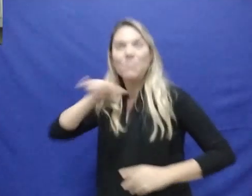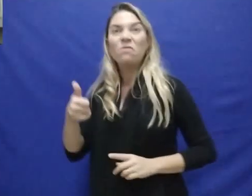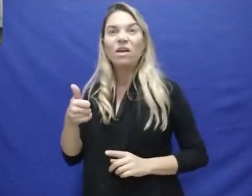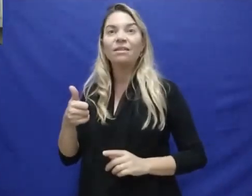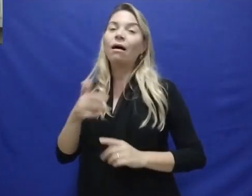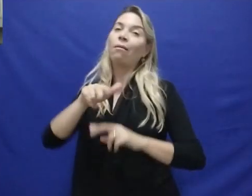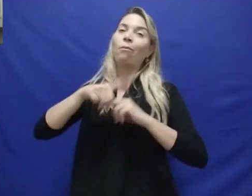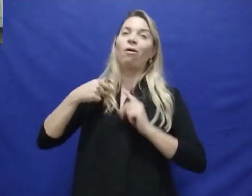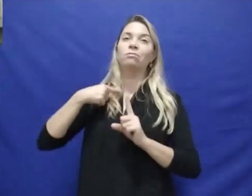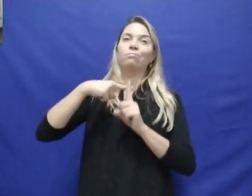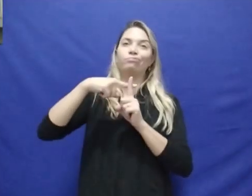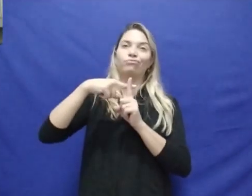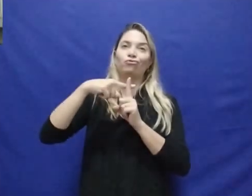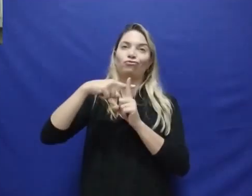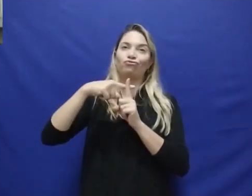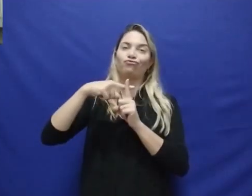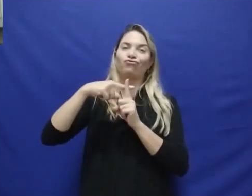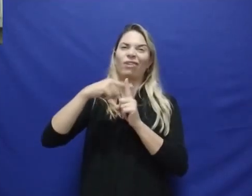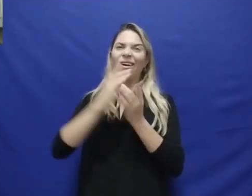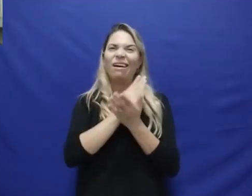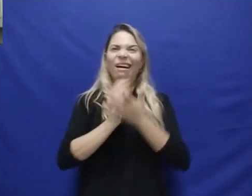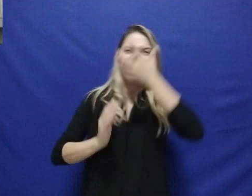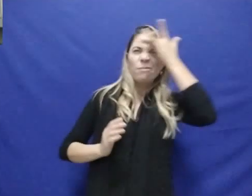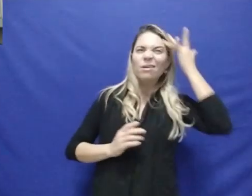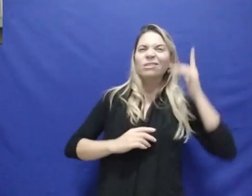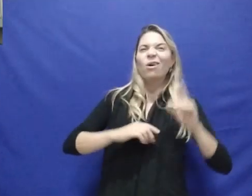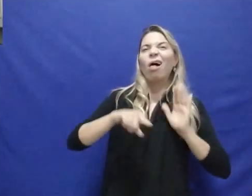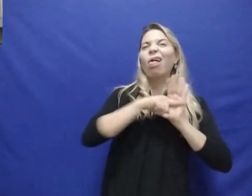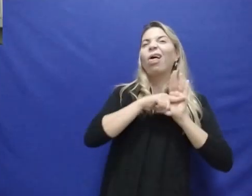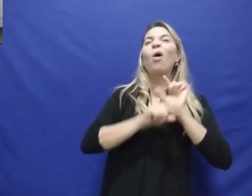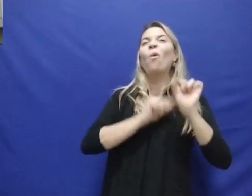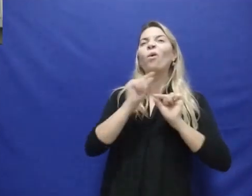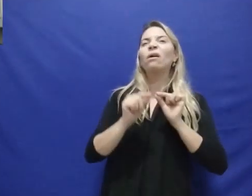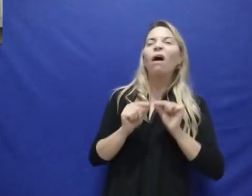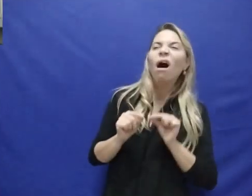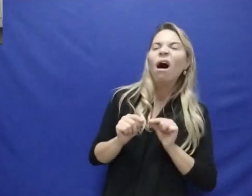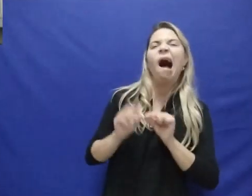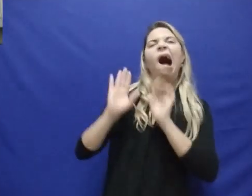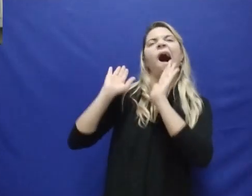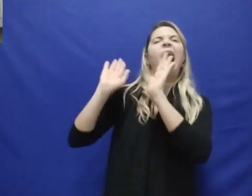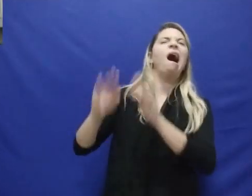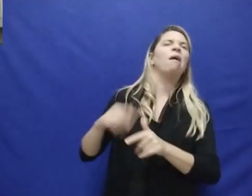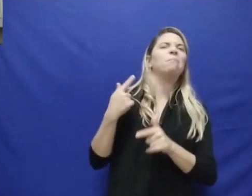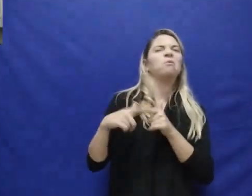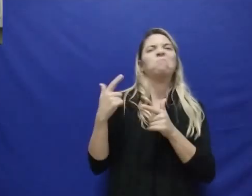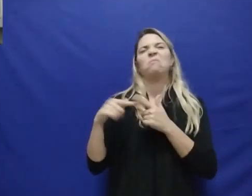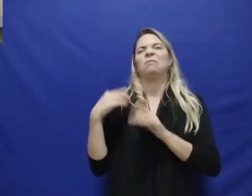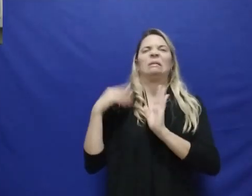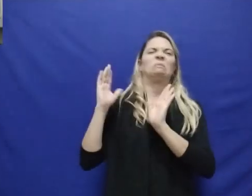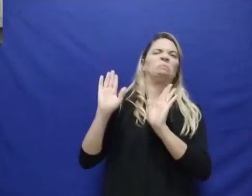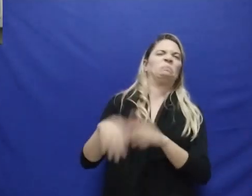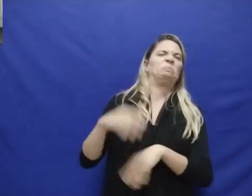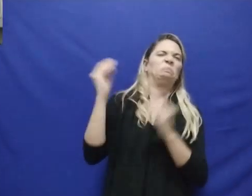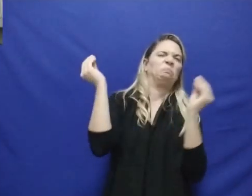cada oportunidade. Nesses dias de distanciamento social, de grandes